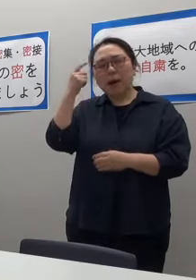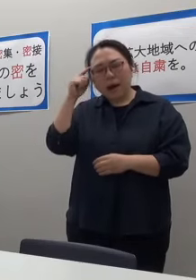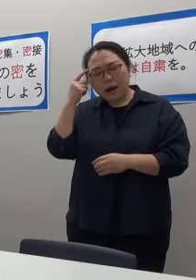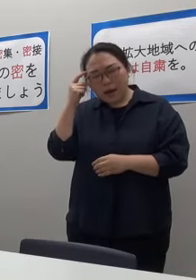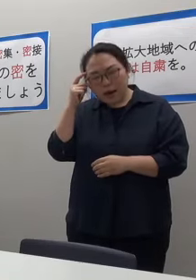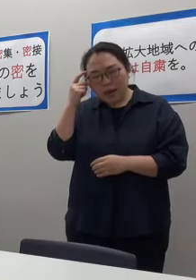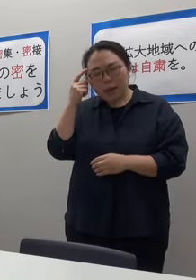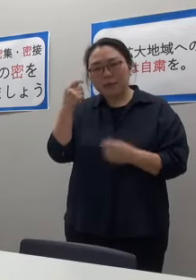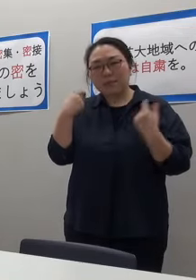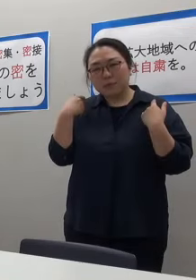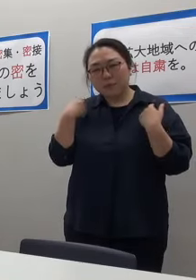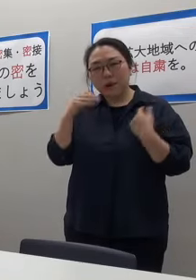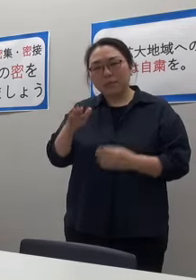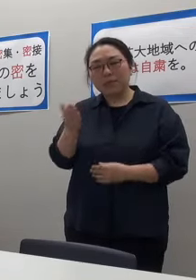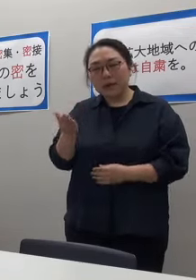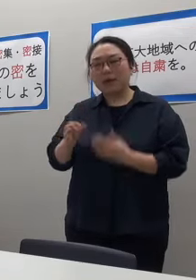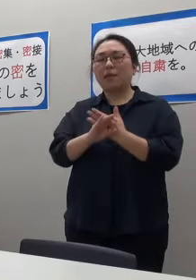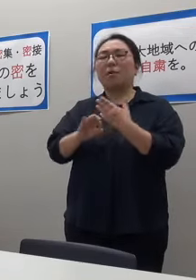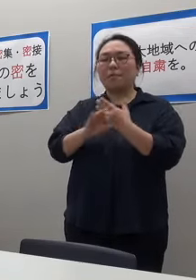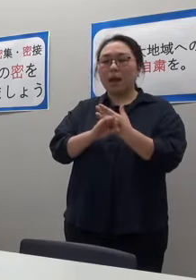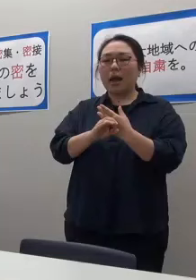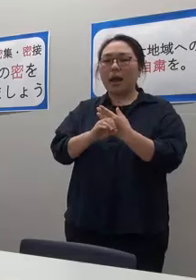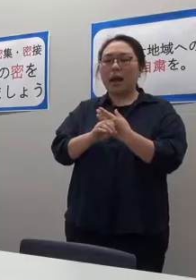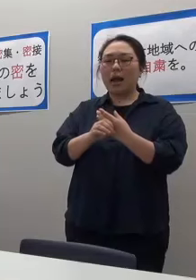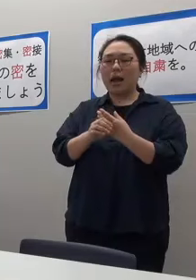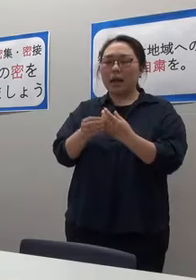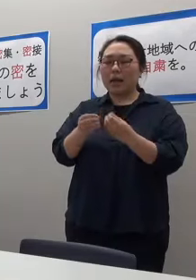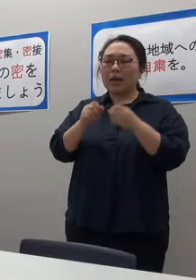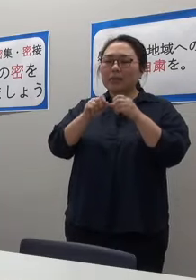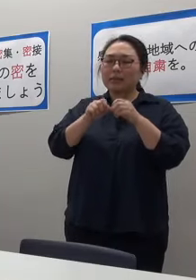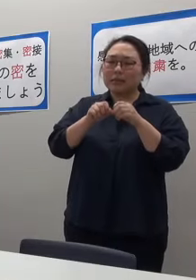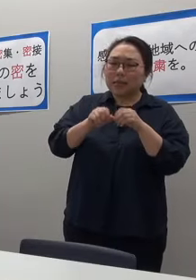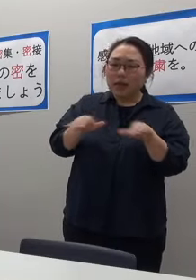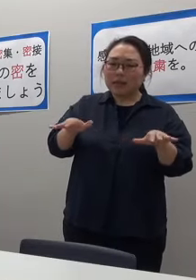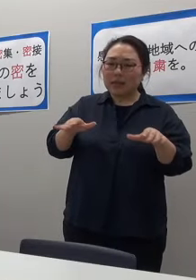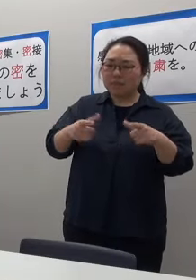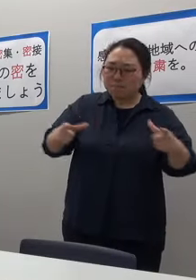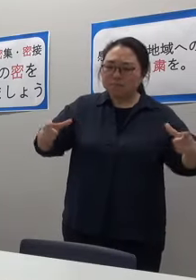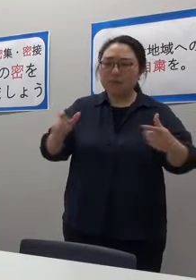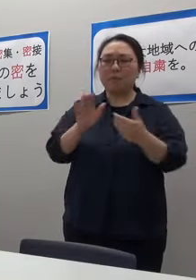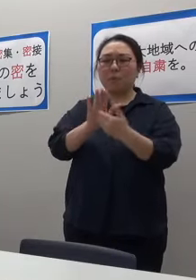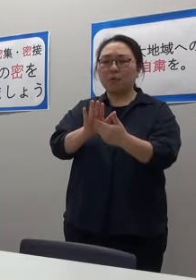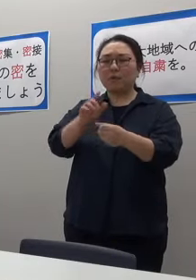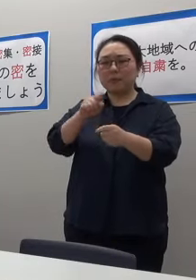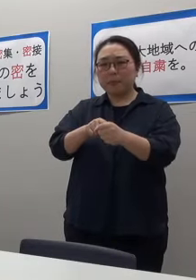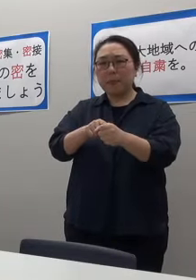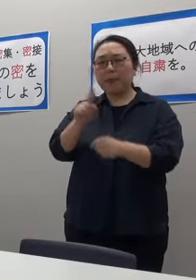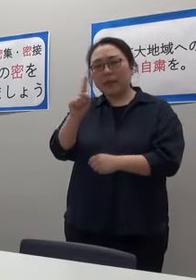例えば感染拡大防止にどういったことをされるのか、検討段階でも構わないので何かあれば教えて